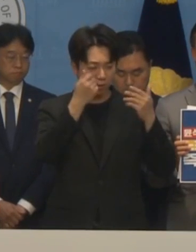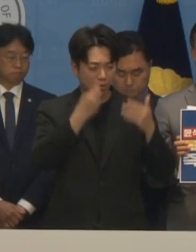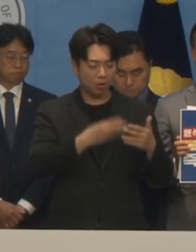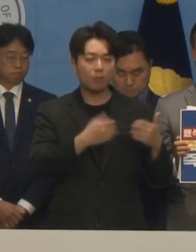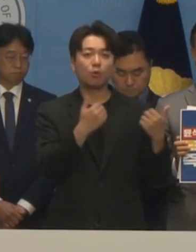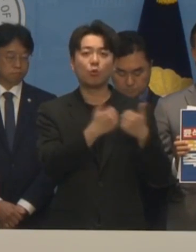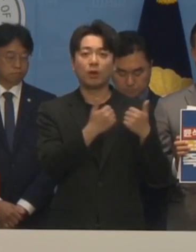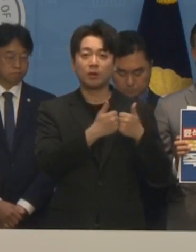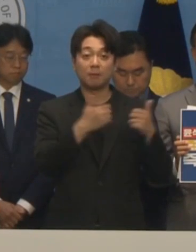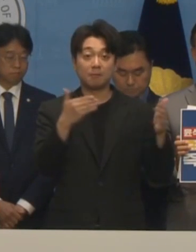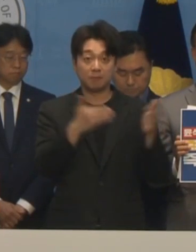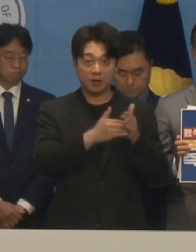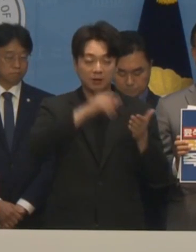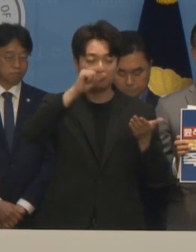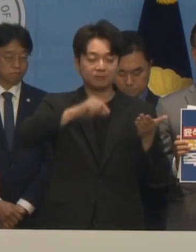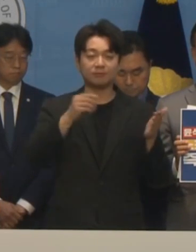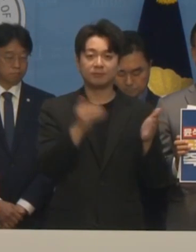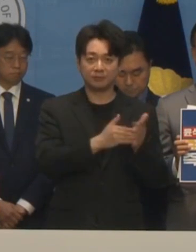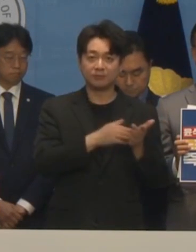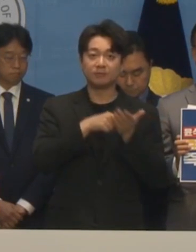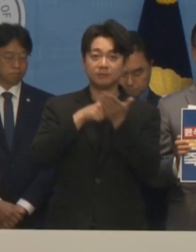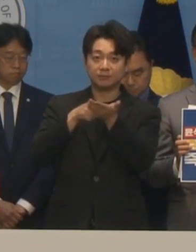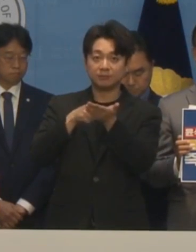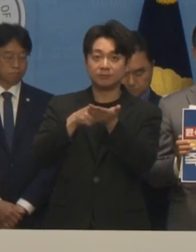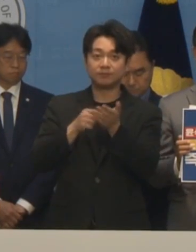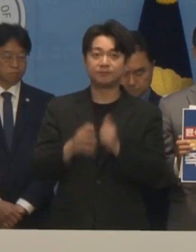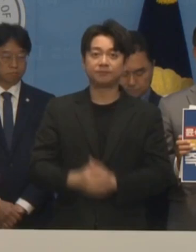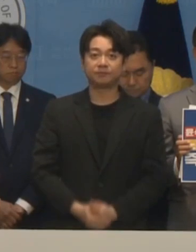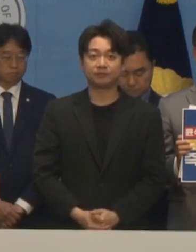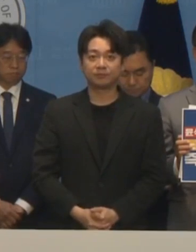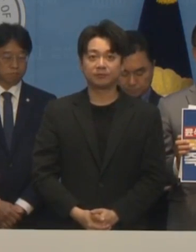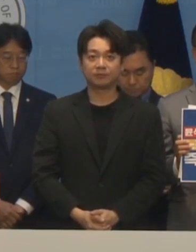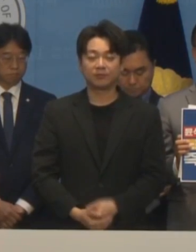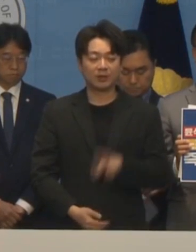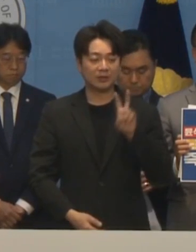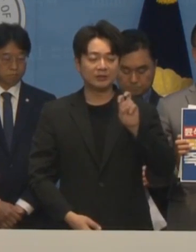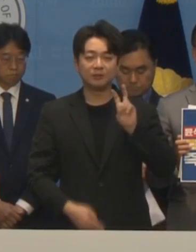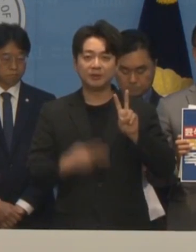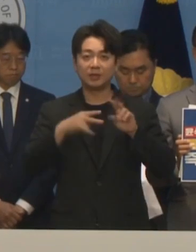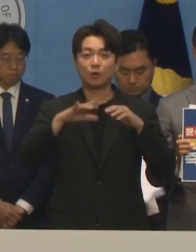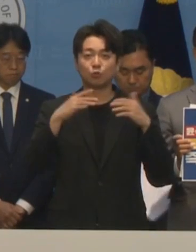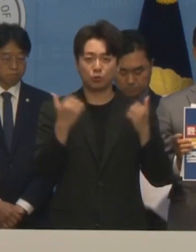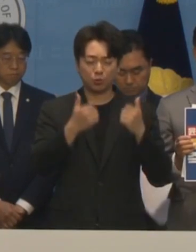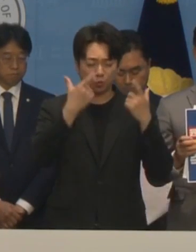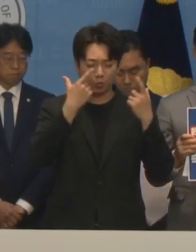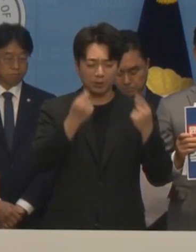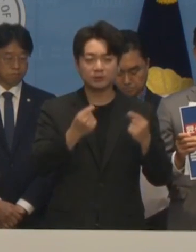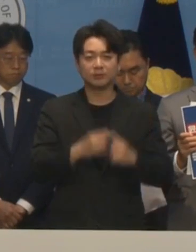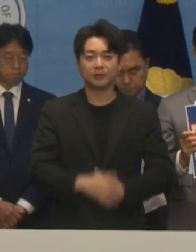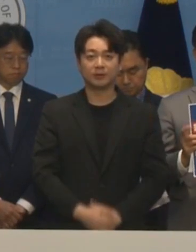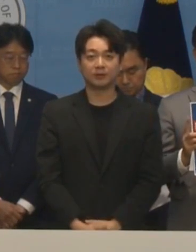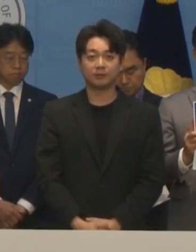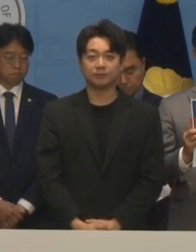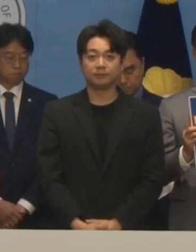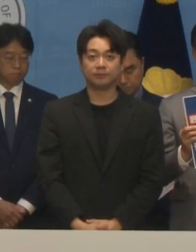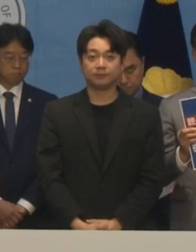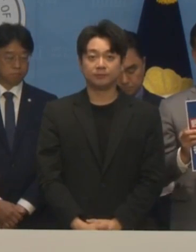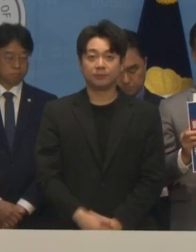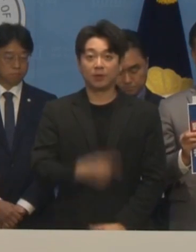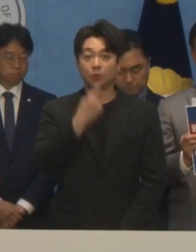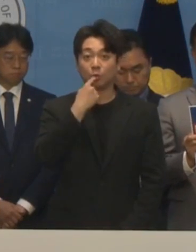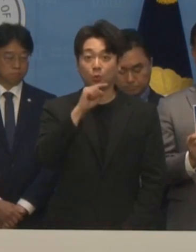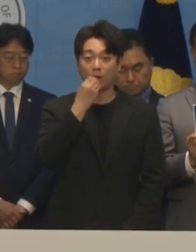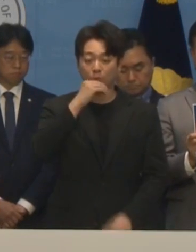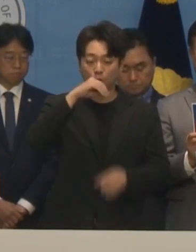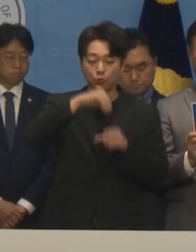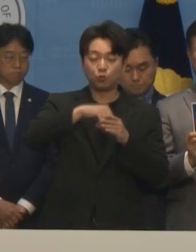끝에 국회를 통과했습니다. 이번 국회에서도 마찬가지입니다. 이처럼 노란봉투법은